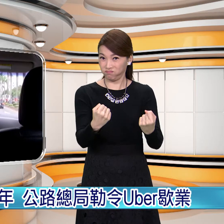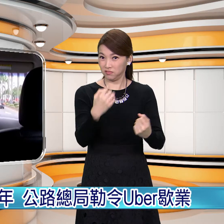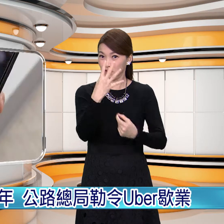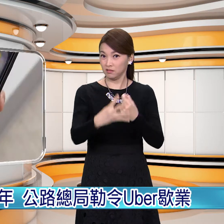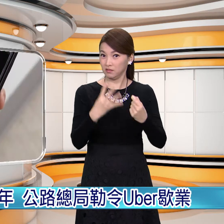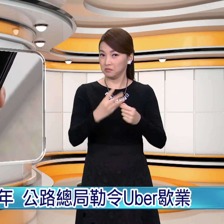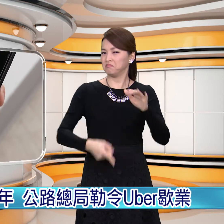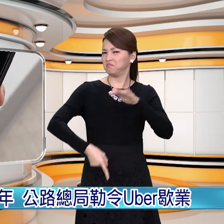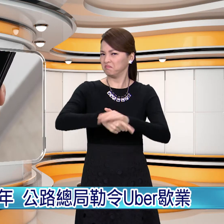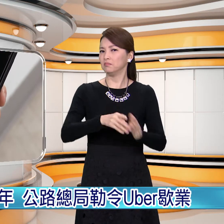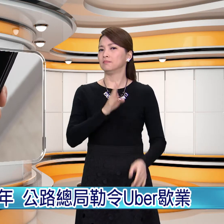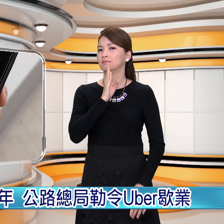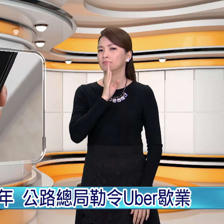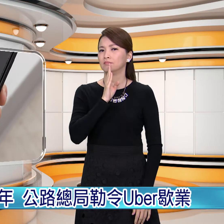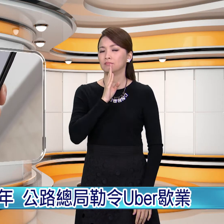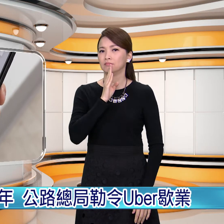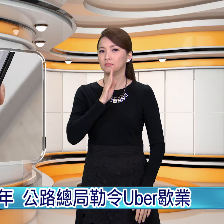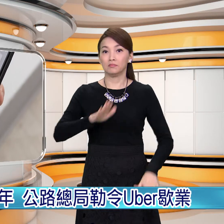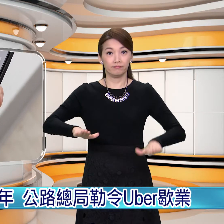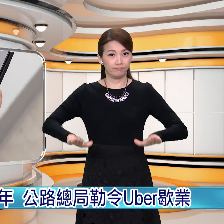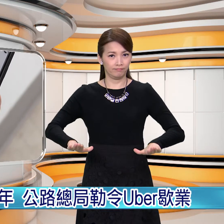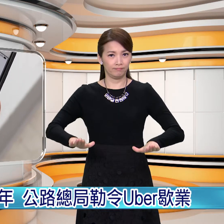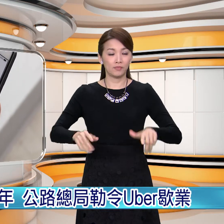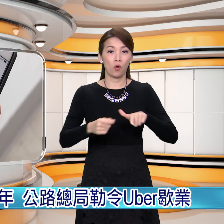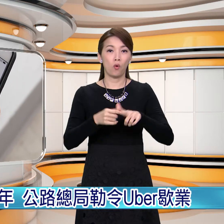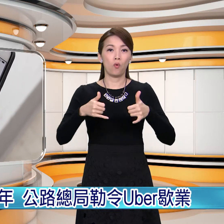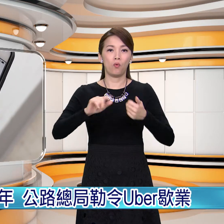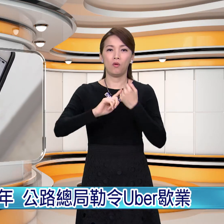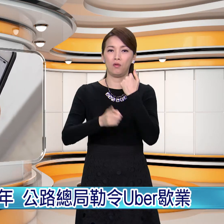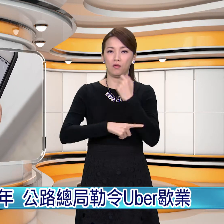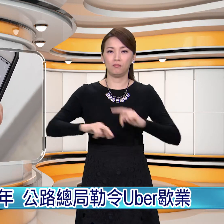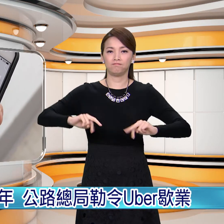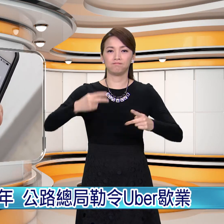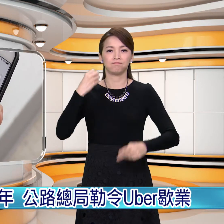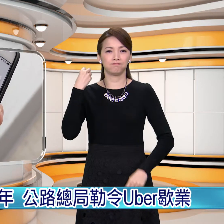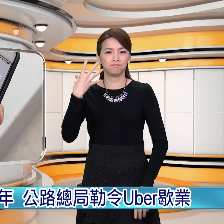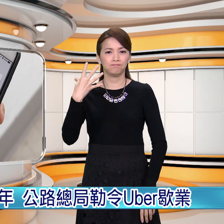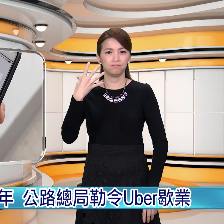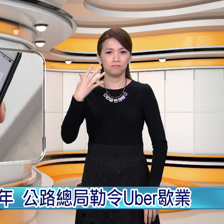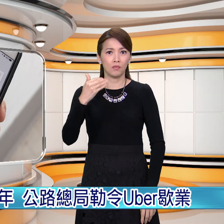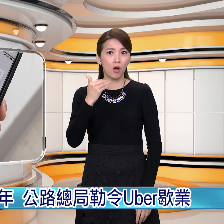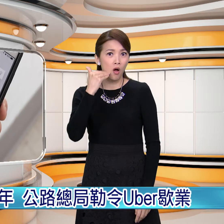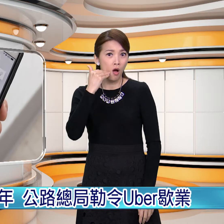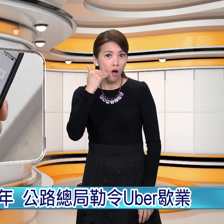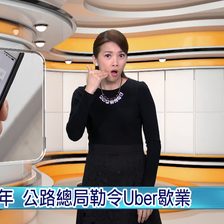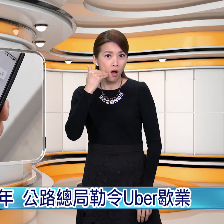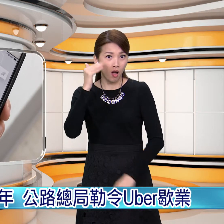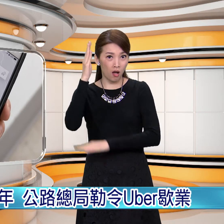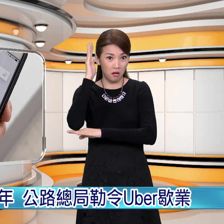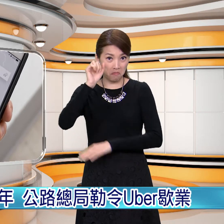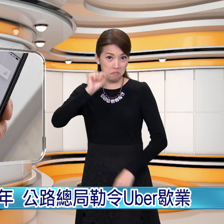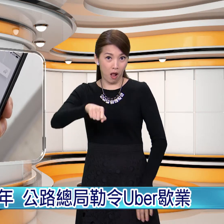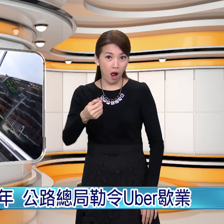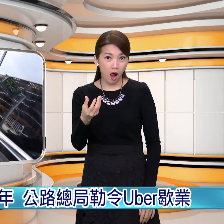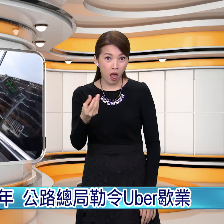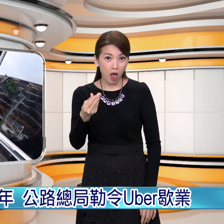法，只要未经核准经营运输业，情节重大者得勒令歇